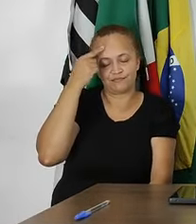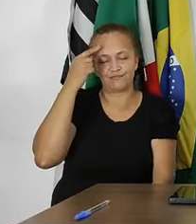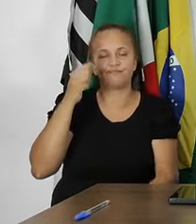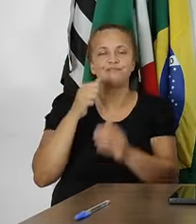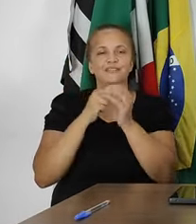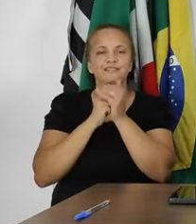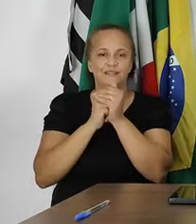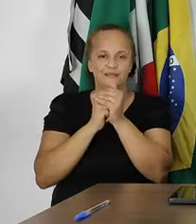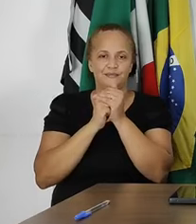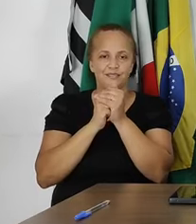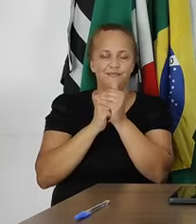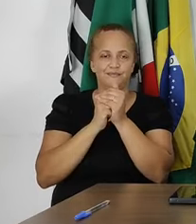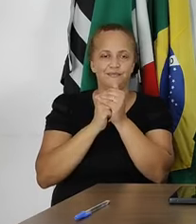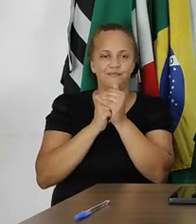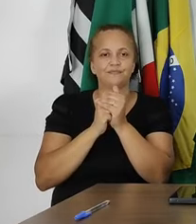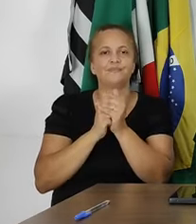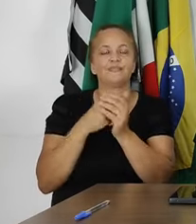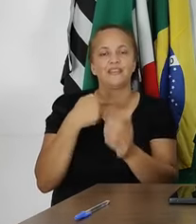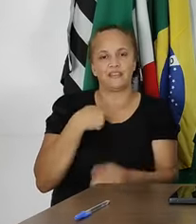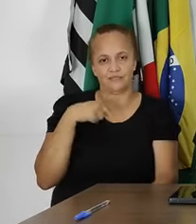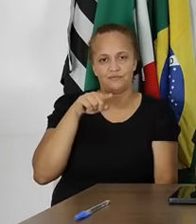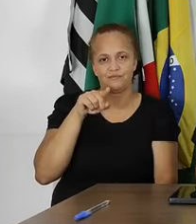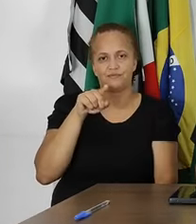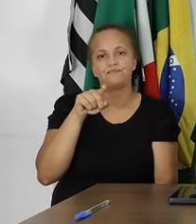Amém? Eu e você